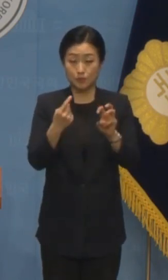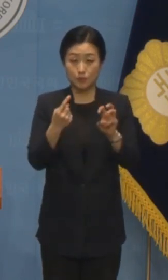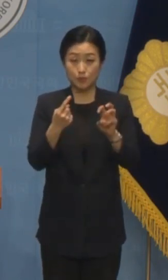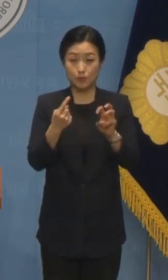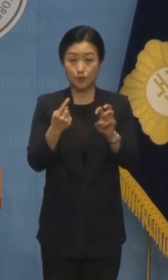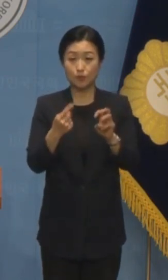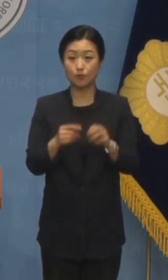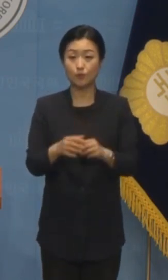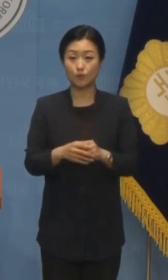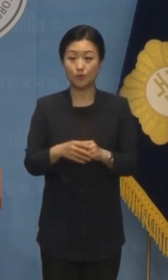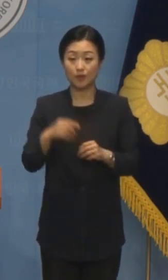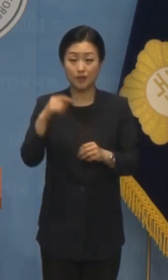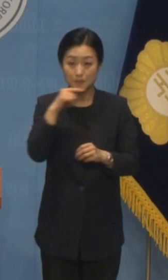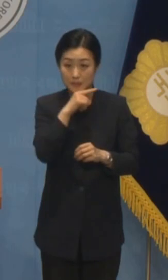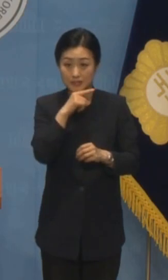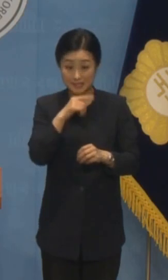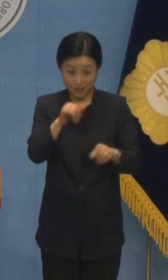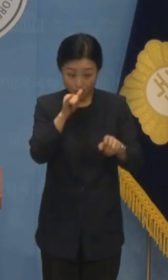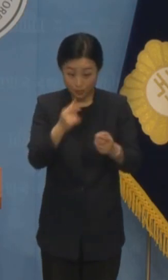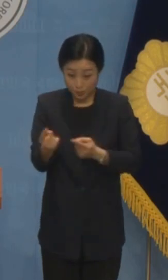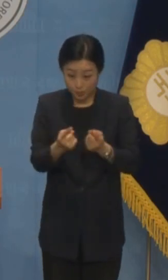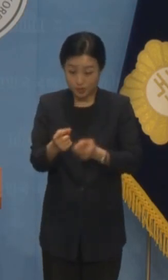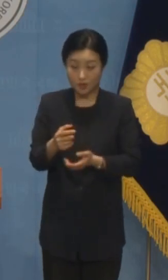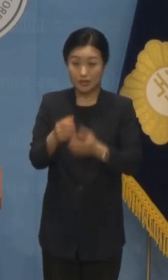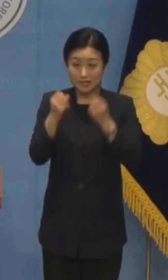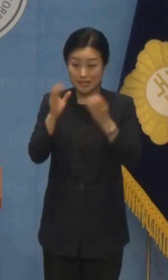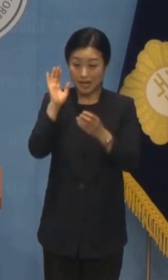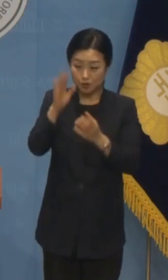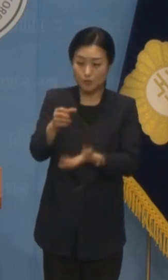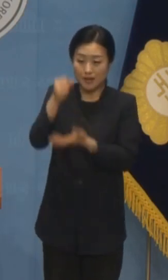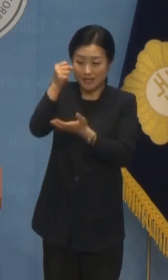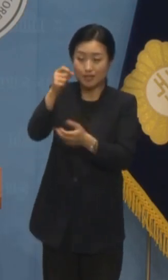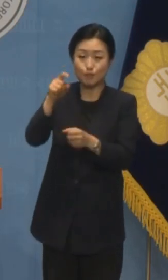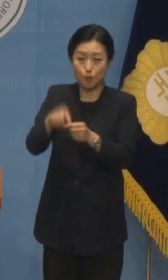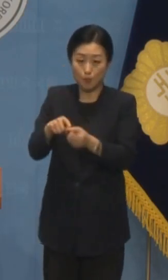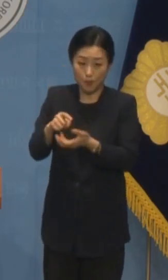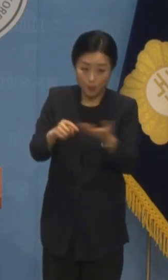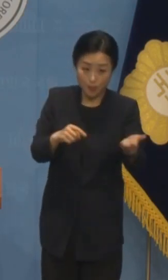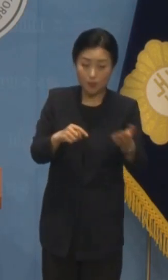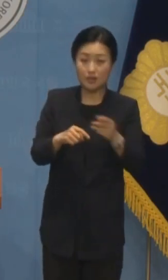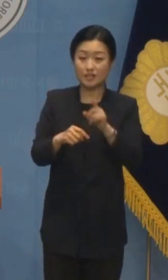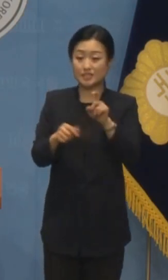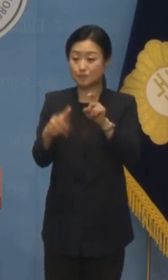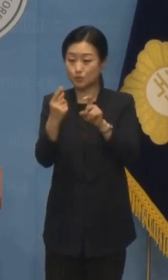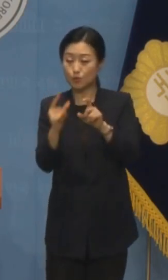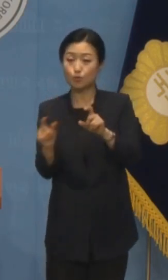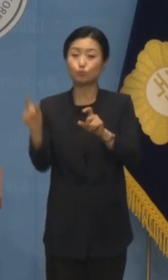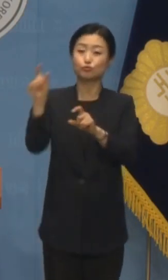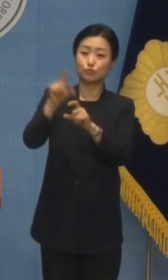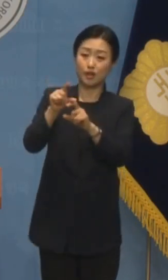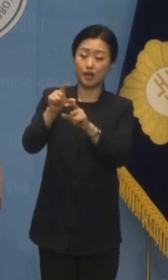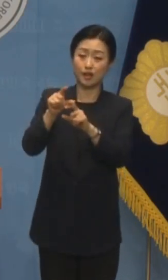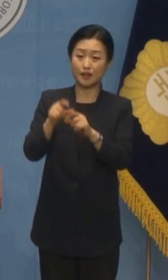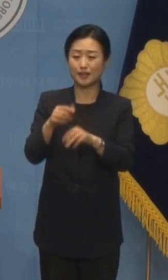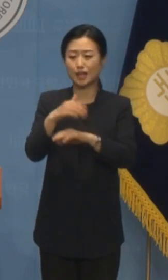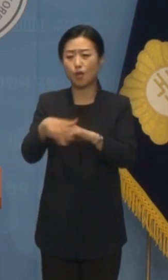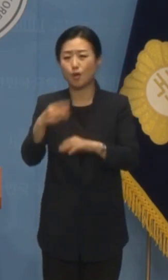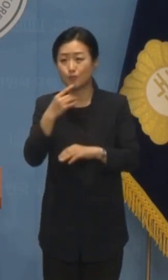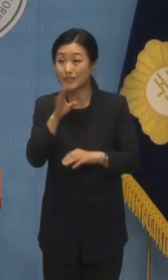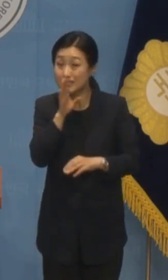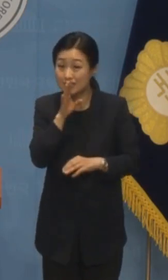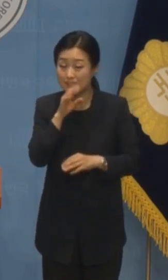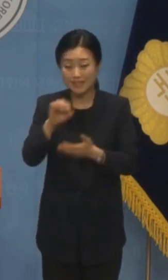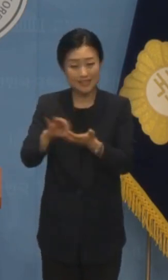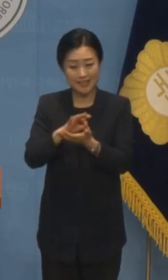30조 원 규모의 채무조정 프로그램인 새출발기금의 채무조정 목표 금액을 10조 원 확대한다고 합니다. 근데 이것도 계획일 뿐이지 실제로